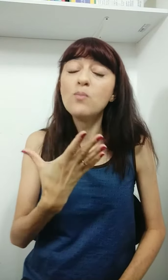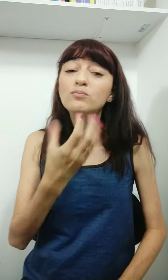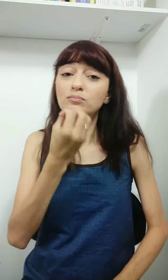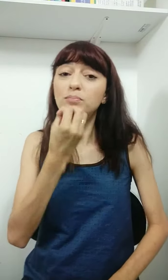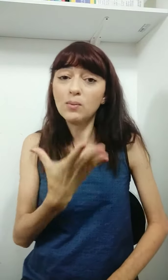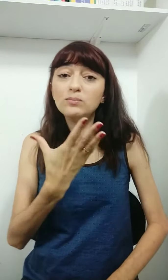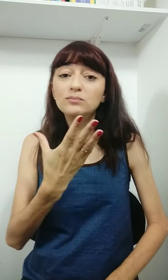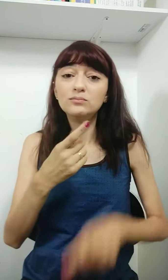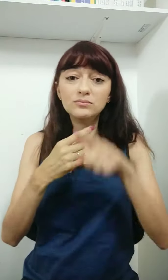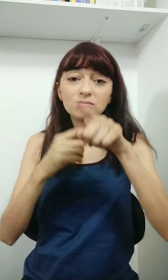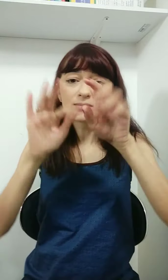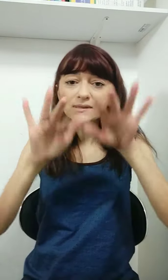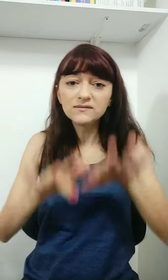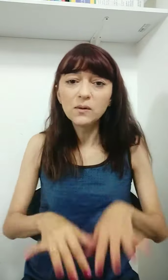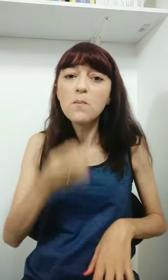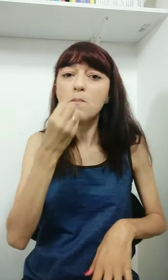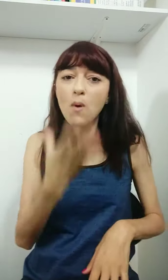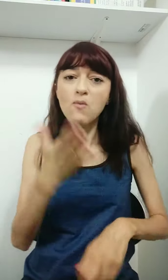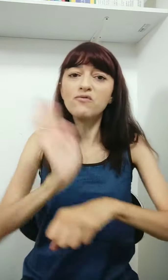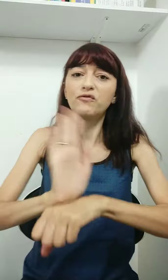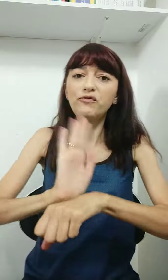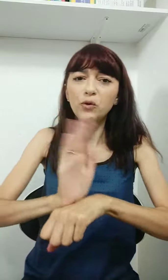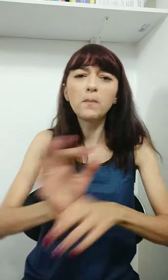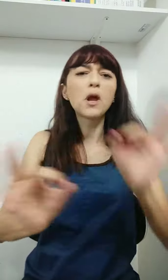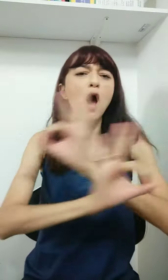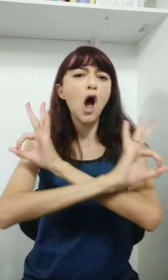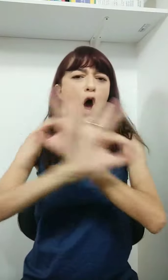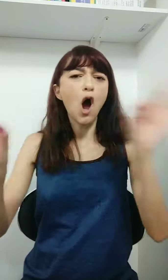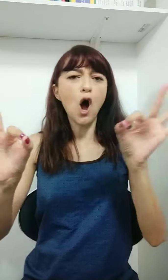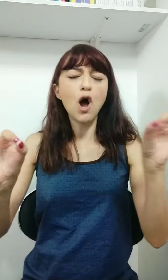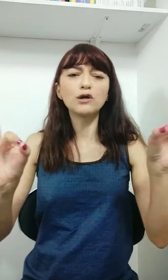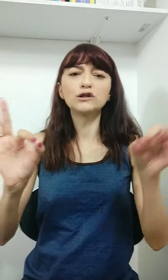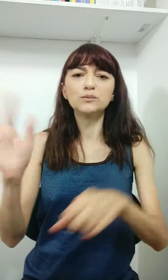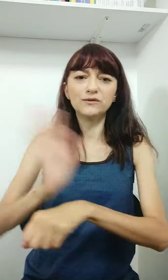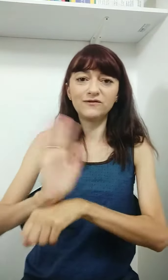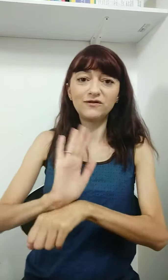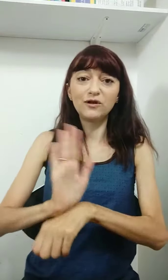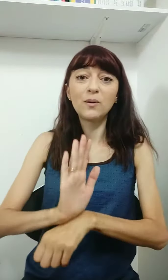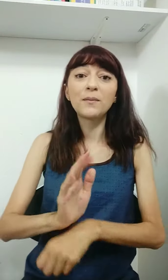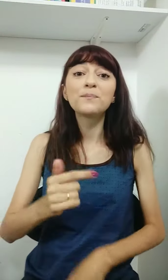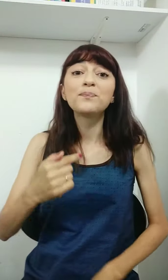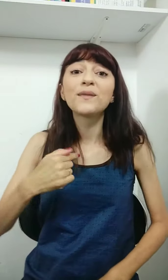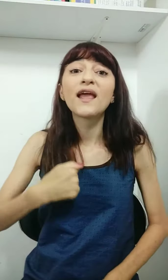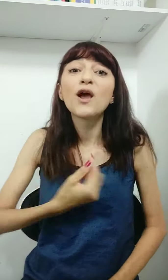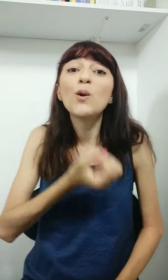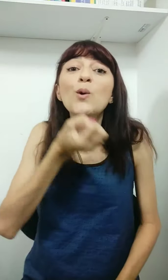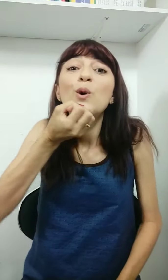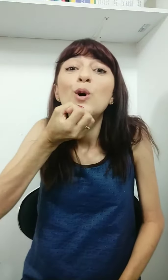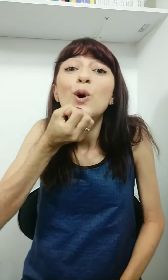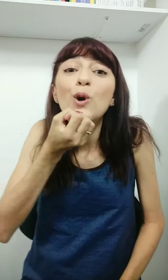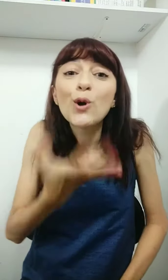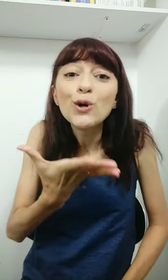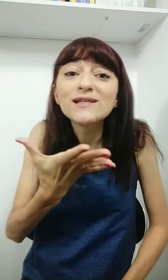quis trazer para vocês, né? Algumas pessoas falaram, né? Bom filme, né? Ótimo filme, tá? Mas o que eu queria